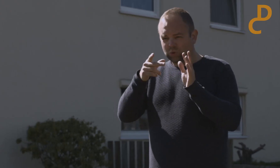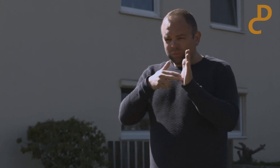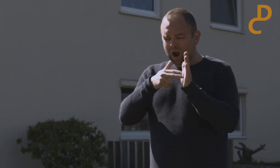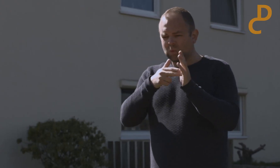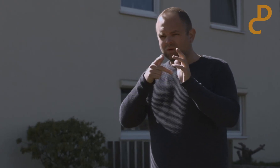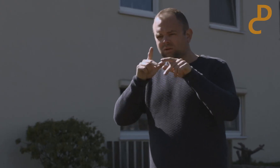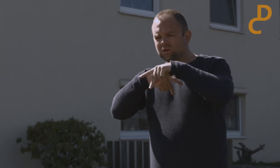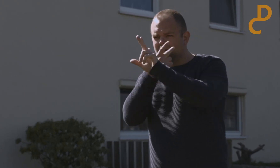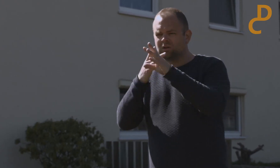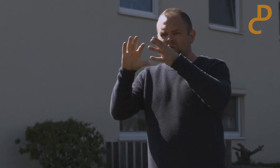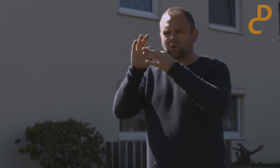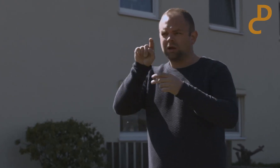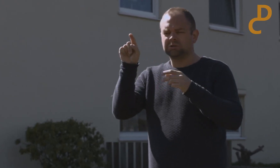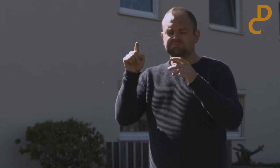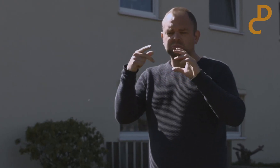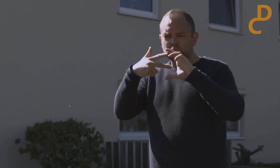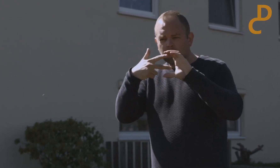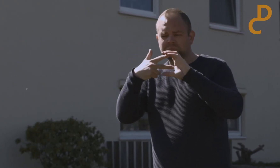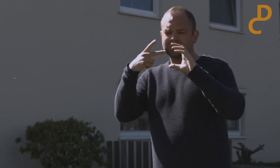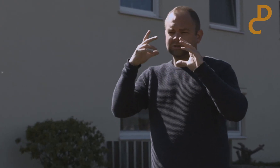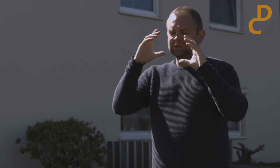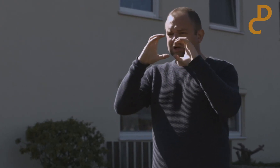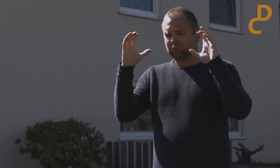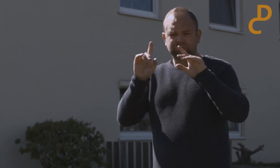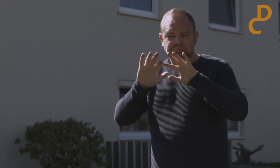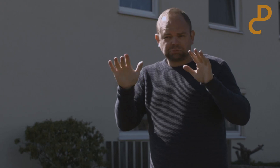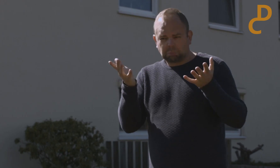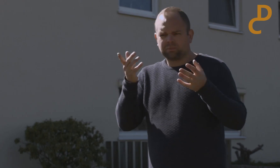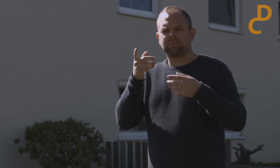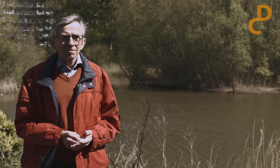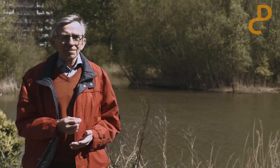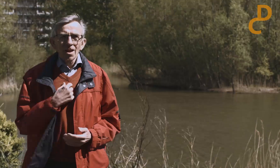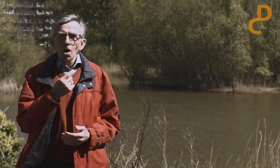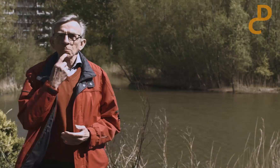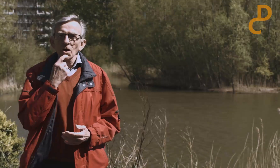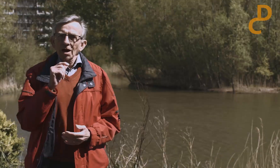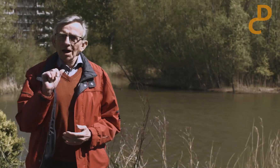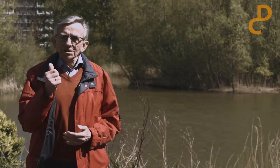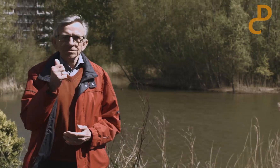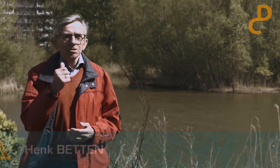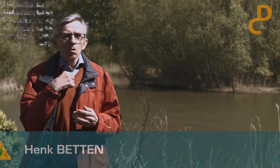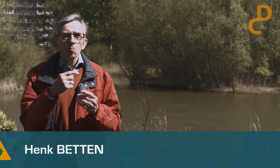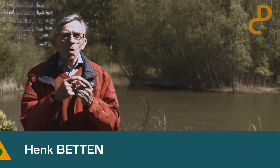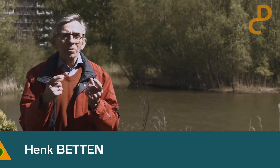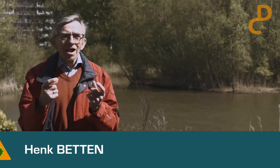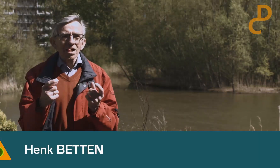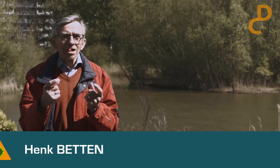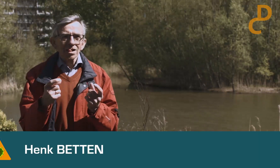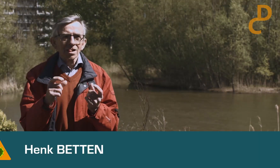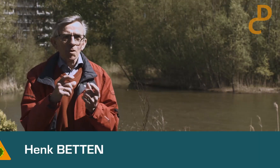De technologie, gebruik je dat? Skype of om contact te hebben met mensen, WhatsApp of dat soort zaken? Ja, ik gebruik eigenlijk